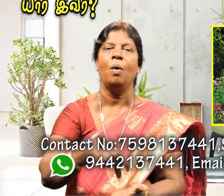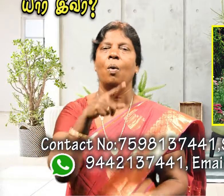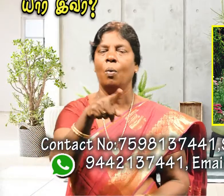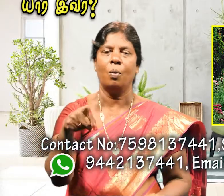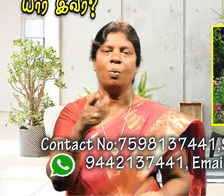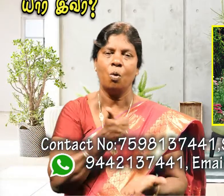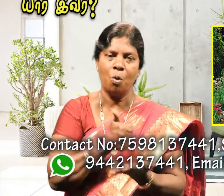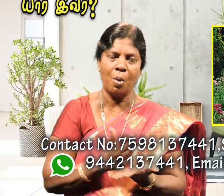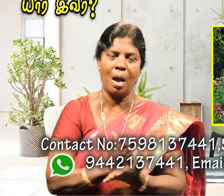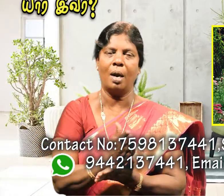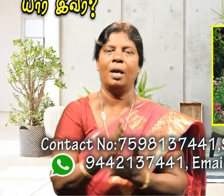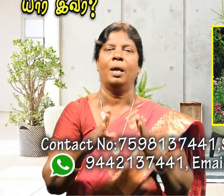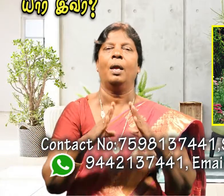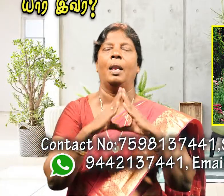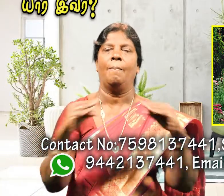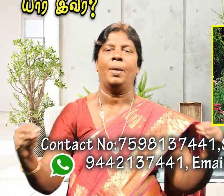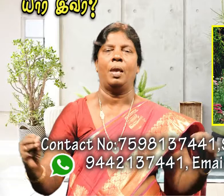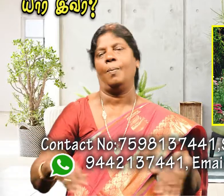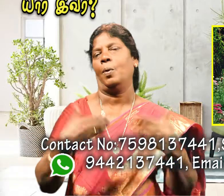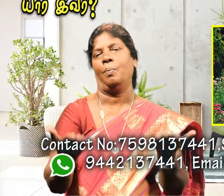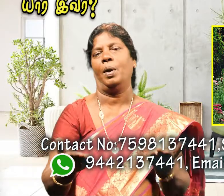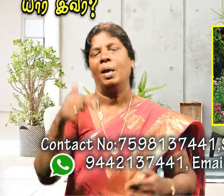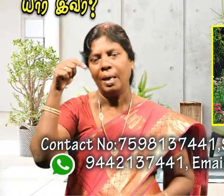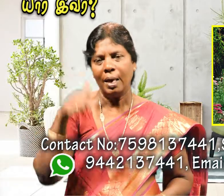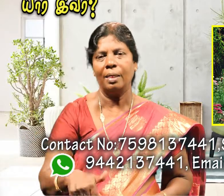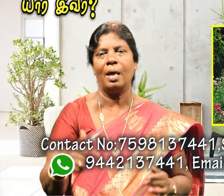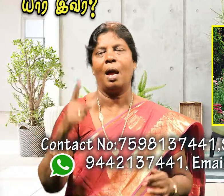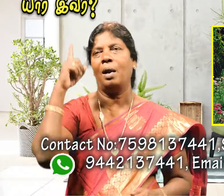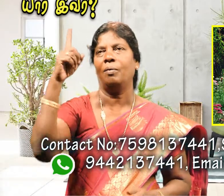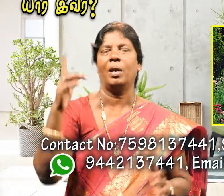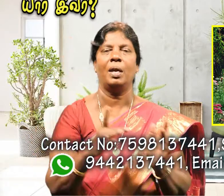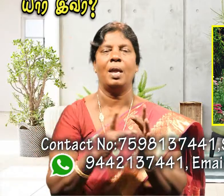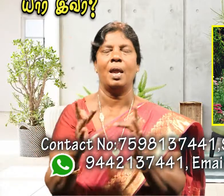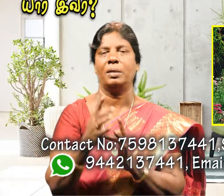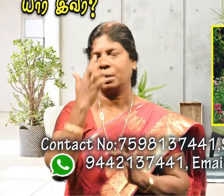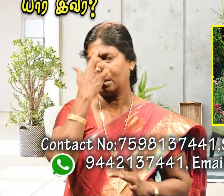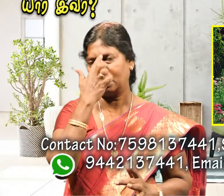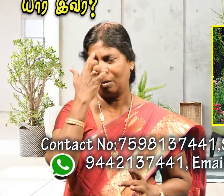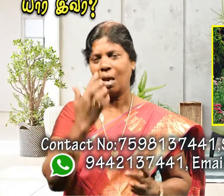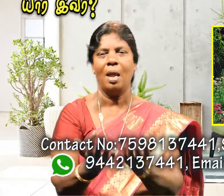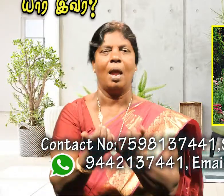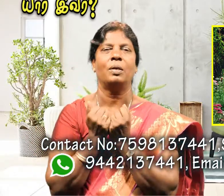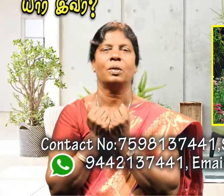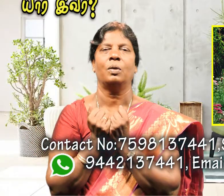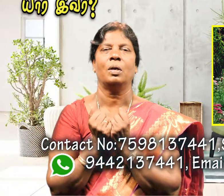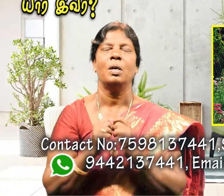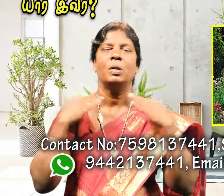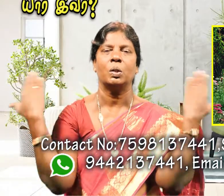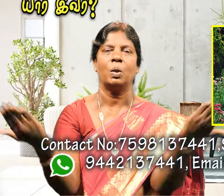மத்தியில் உண்மையான நிம்மதியையும் கொடுப்பார். இந்த ஆண்டவராகிய இயேசு கிறிஸ்துவை